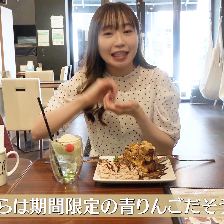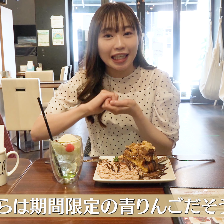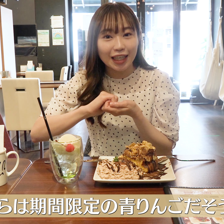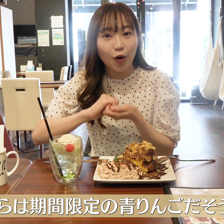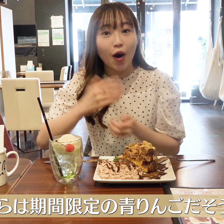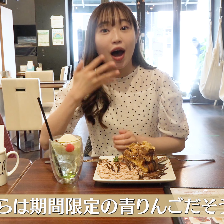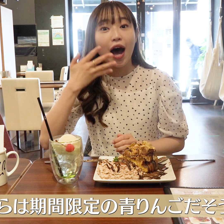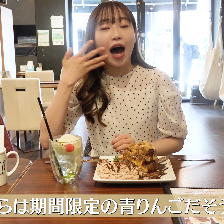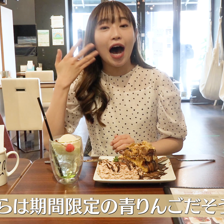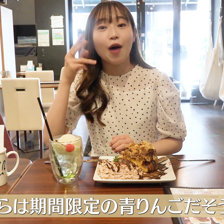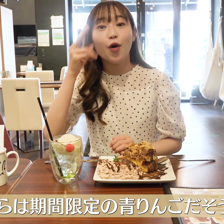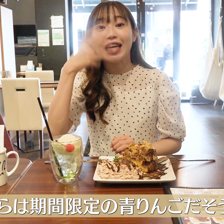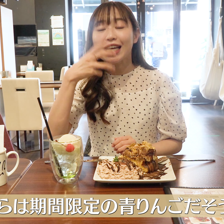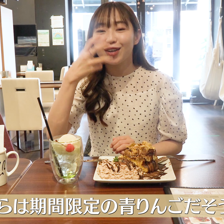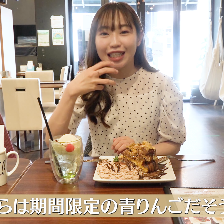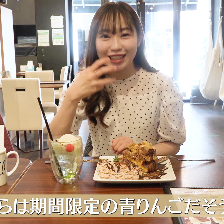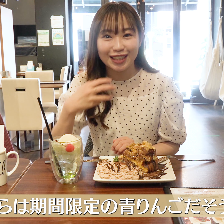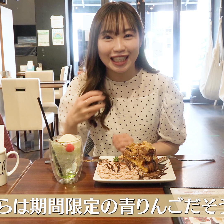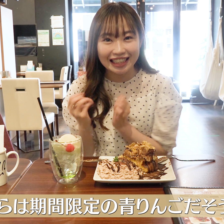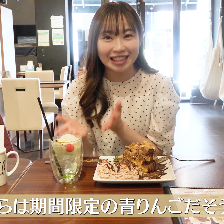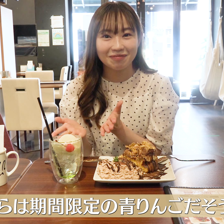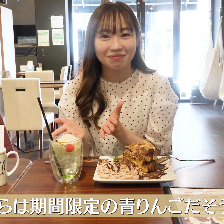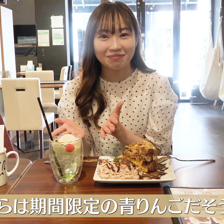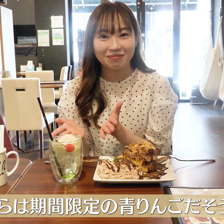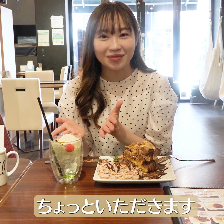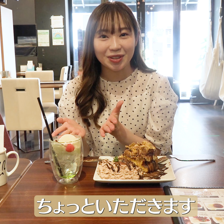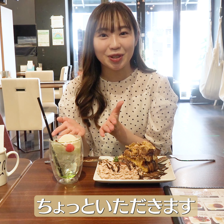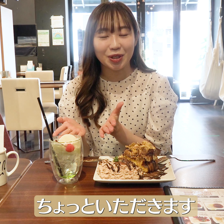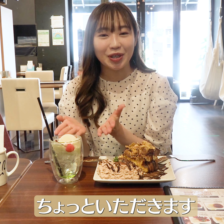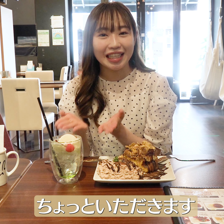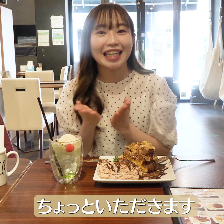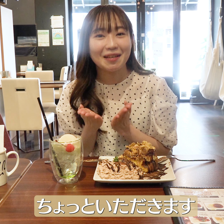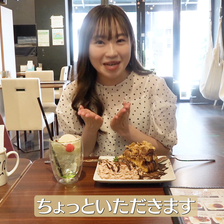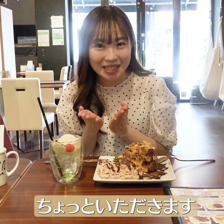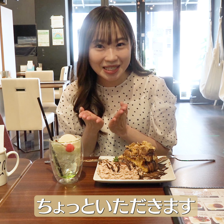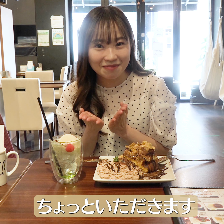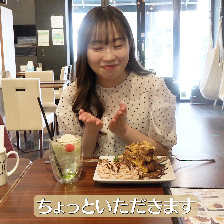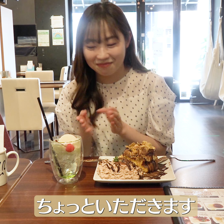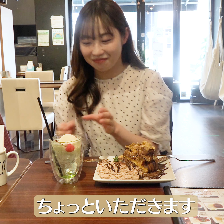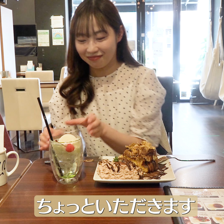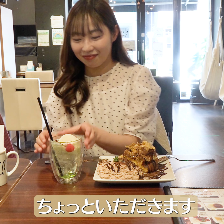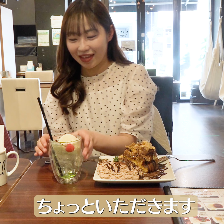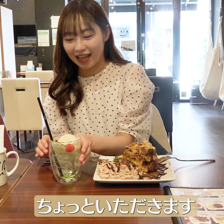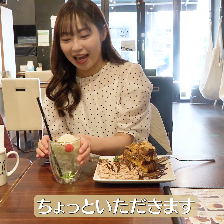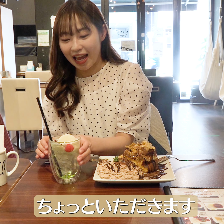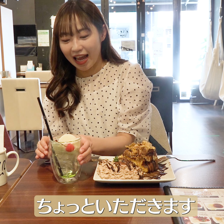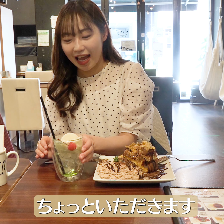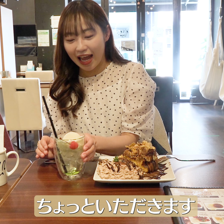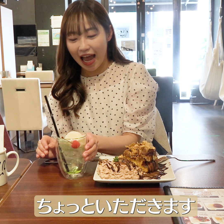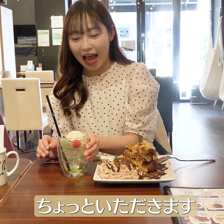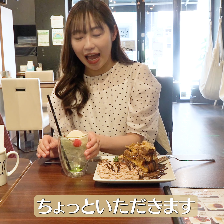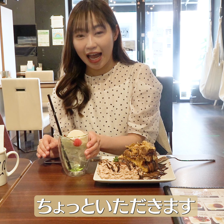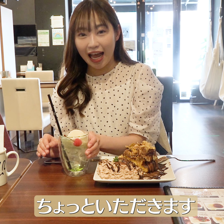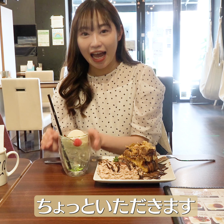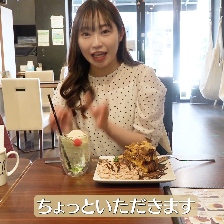定の青りんごだそうです。ちょっといただきます。 で、こ